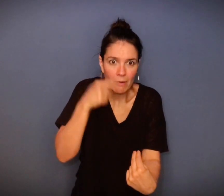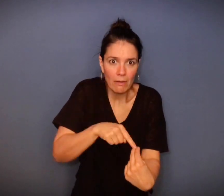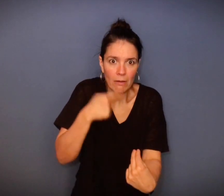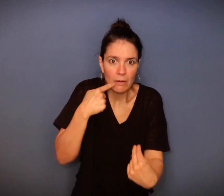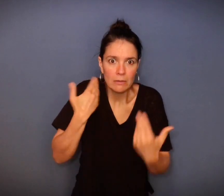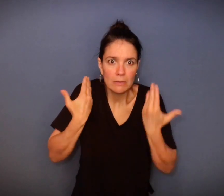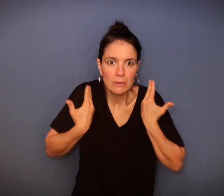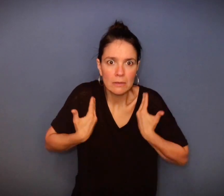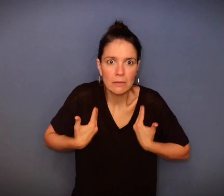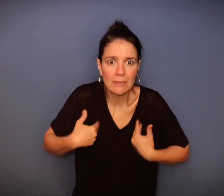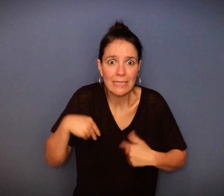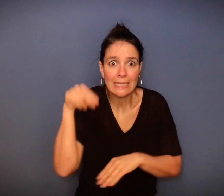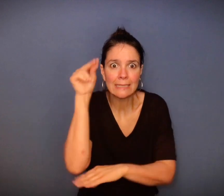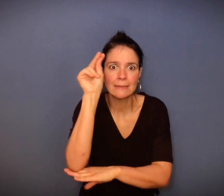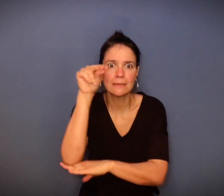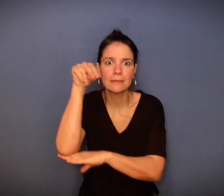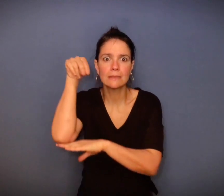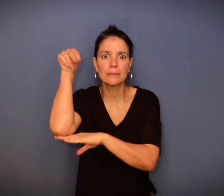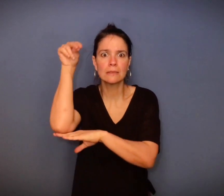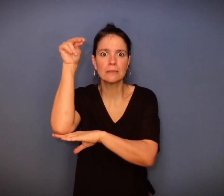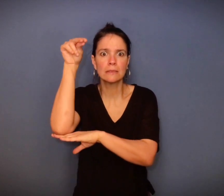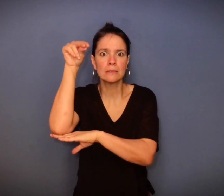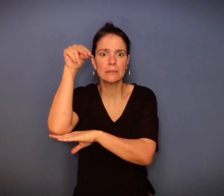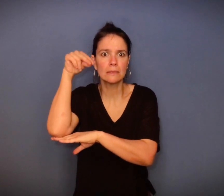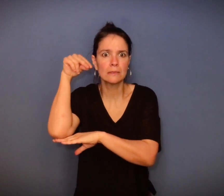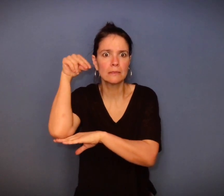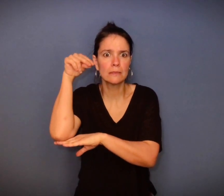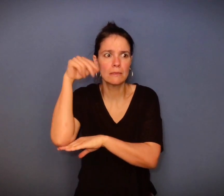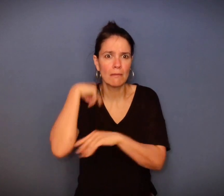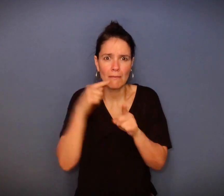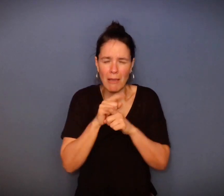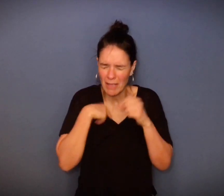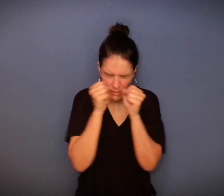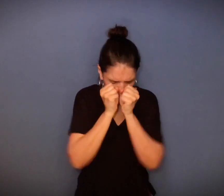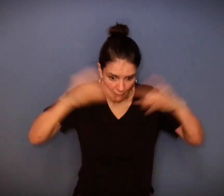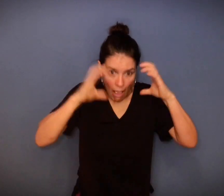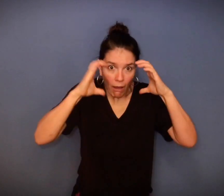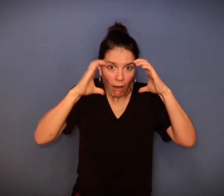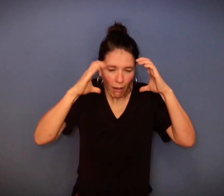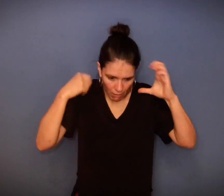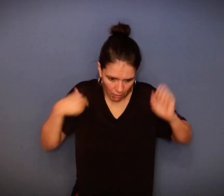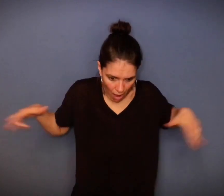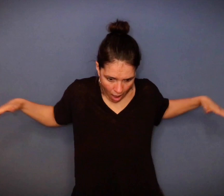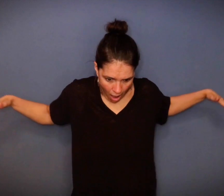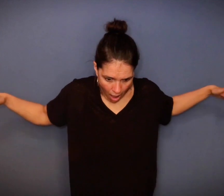Mais il n'en crut pas ses yeux. Quelle surprise en voyant son reflet!